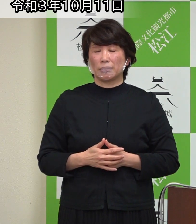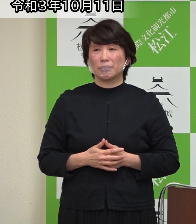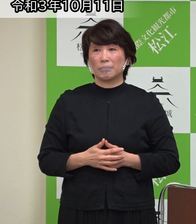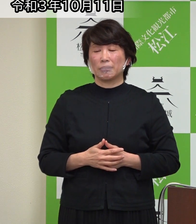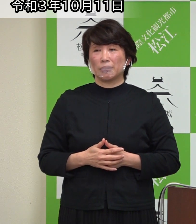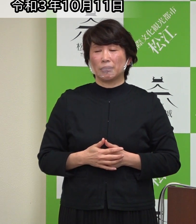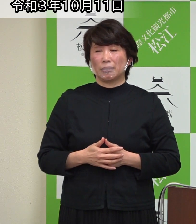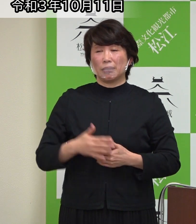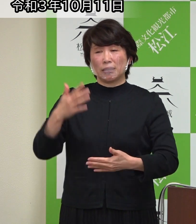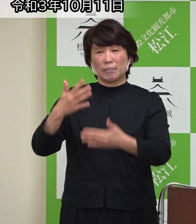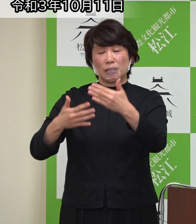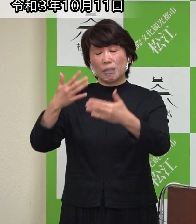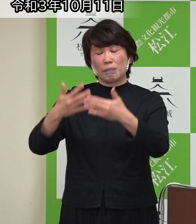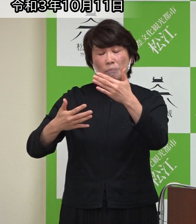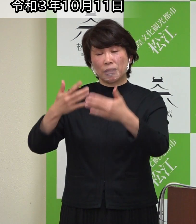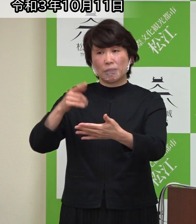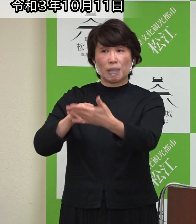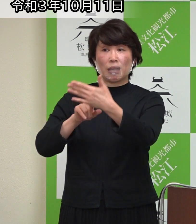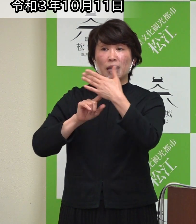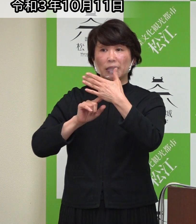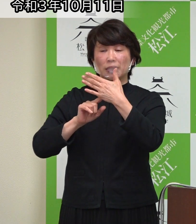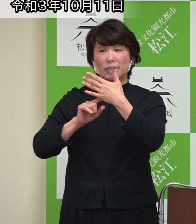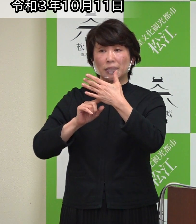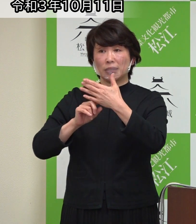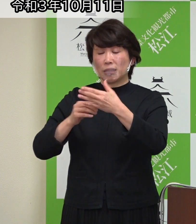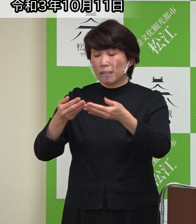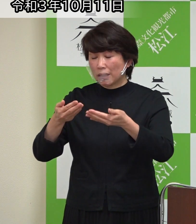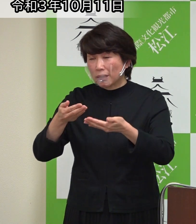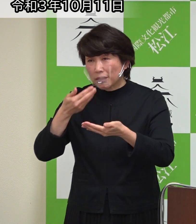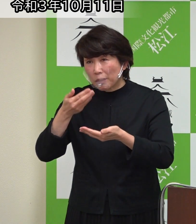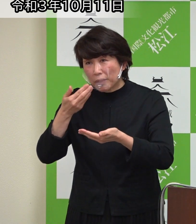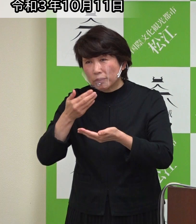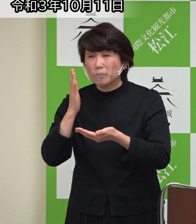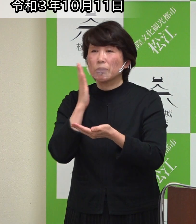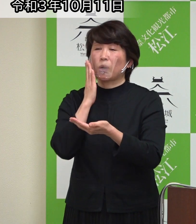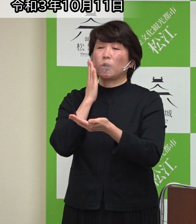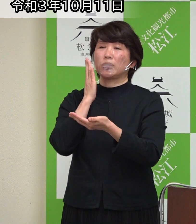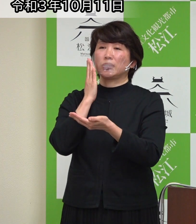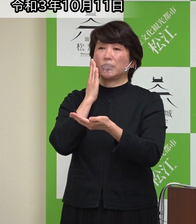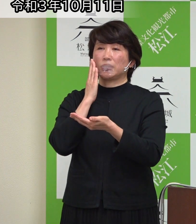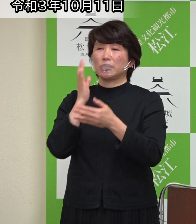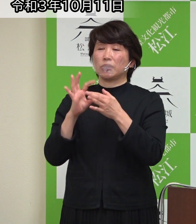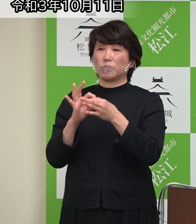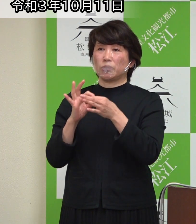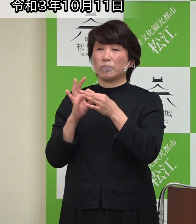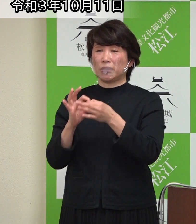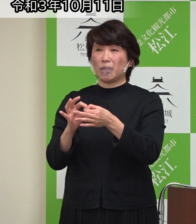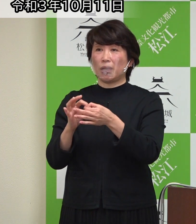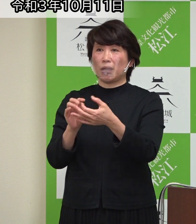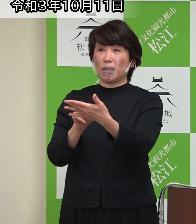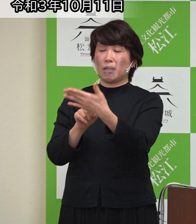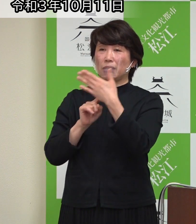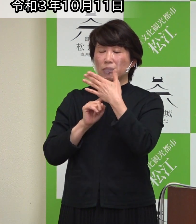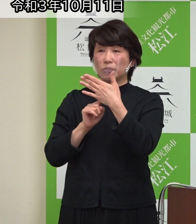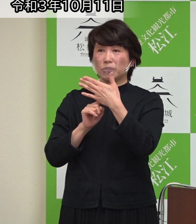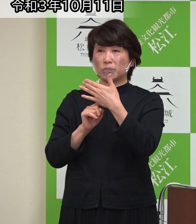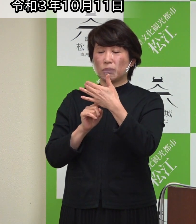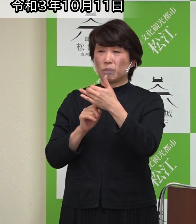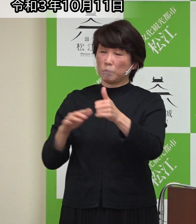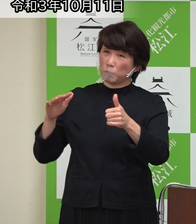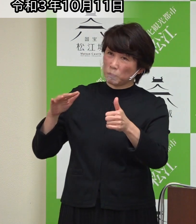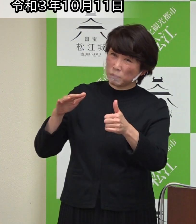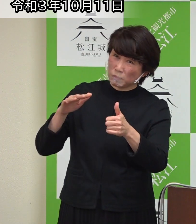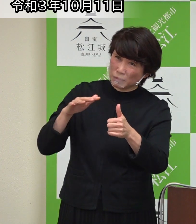う来ちゃうんで、はあ、やっぱテレビとかそのなんていうか食べ物とか美味しいものとか甘いものってどうしても人がガッてくるんですけど、はい、そこから取り掛か